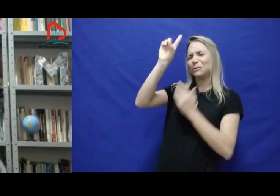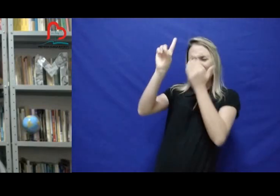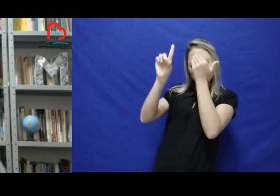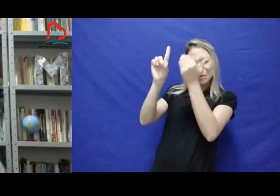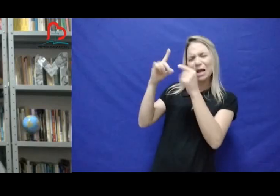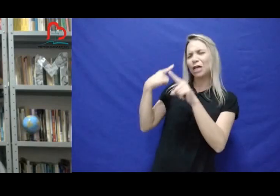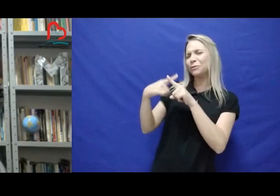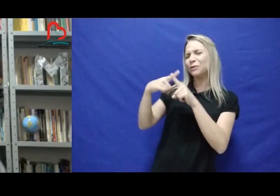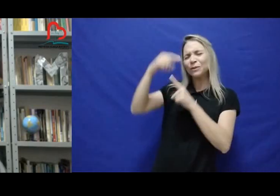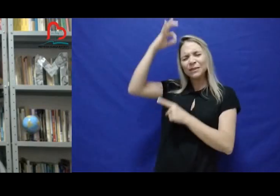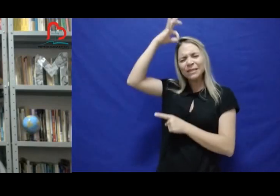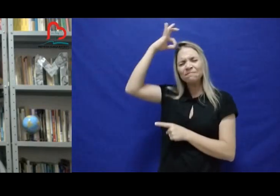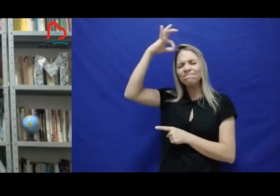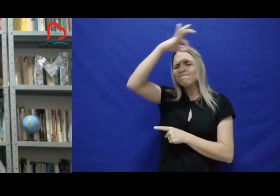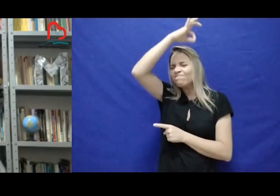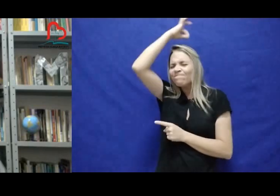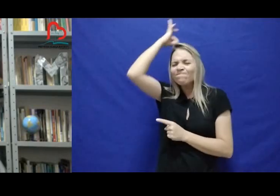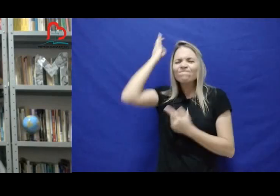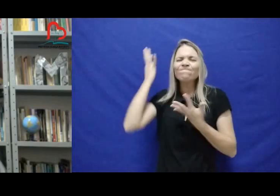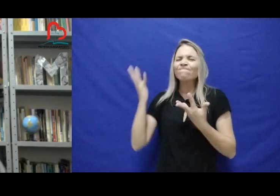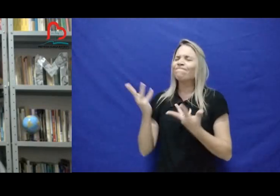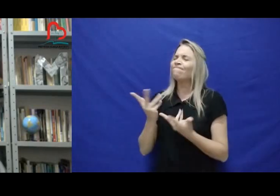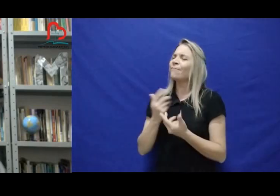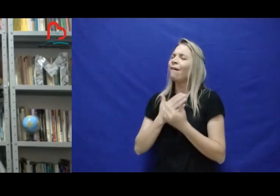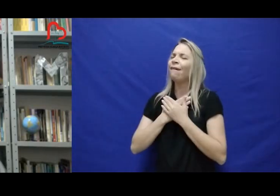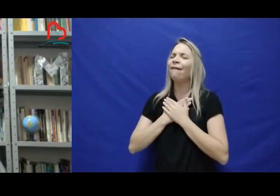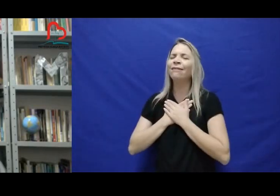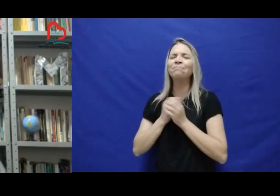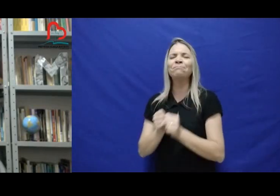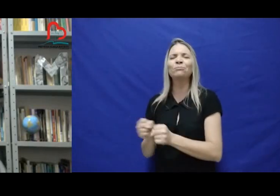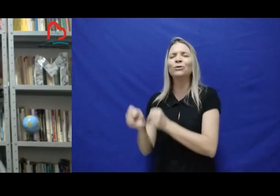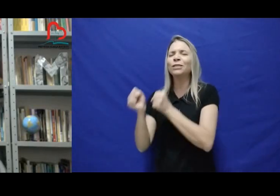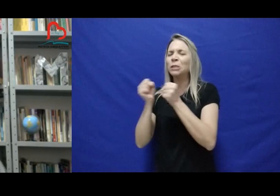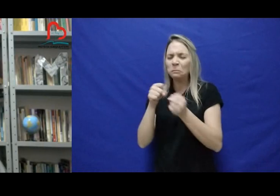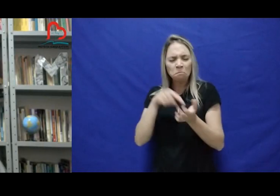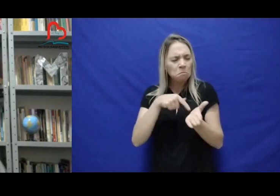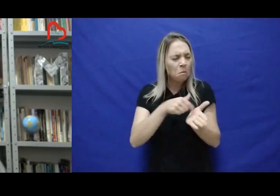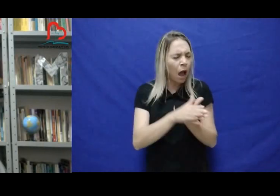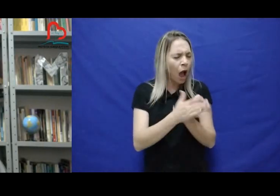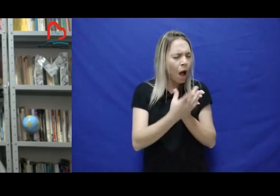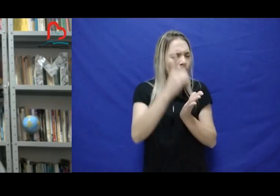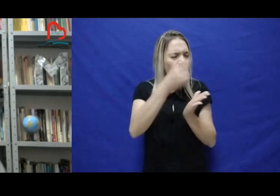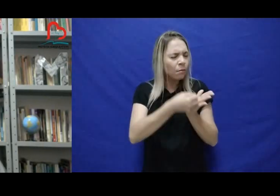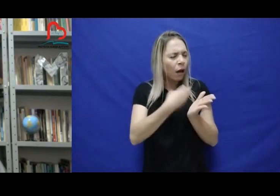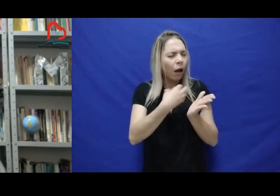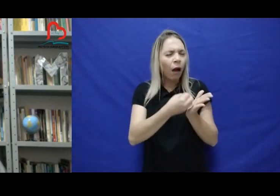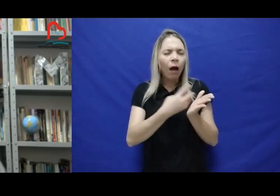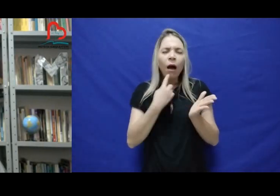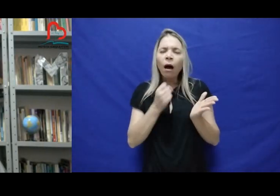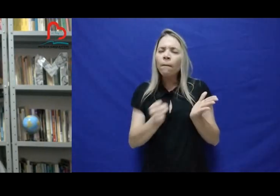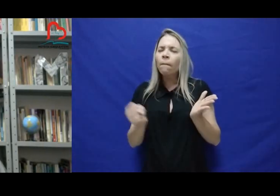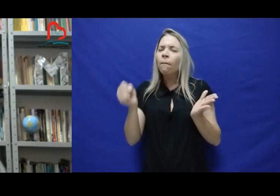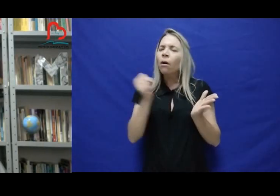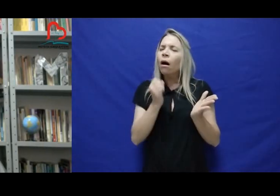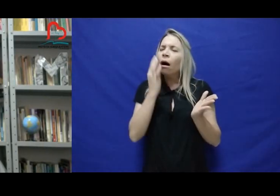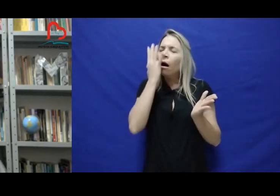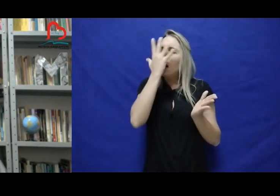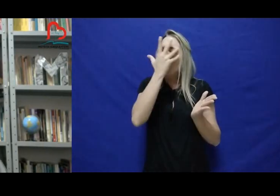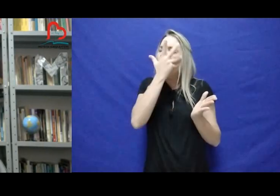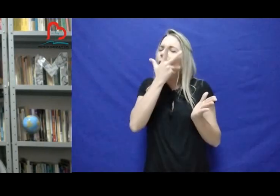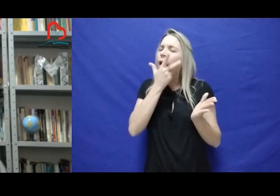Graças rendemos-te, ó Deus, pelo poder do Espírito e por tua poderosa palavra que nos